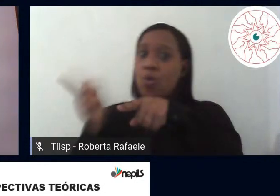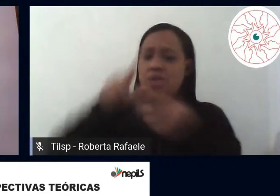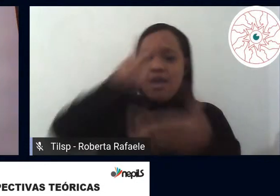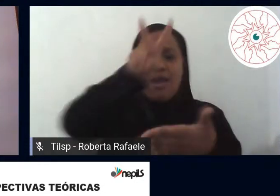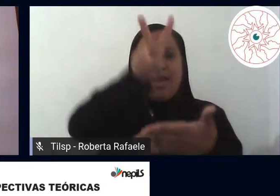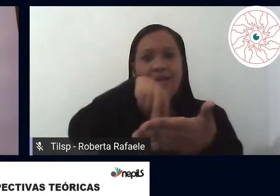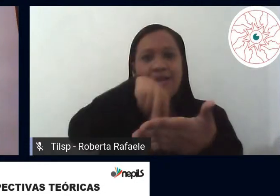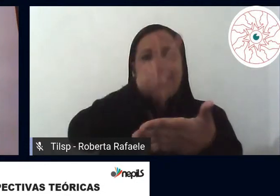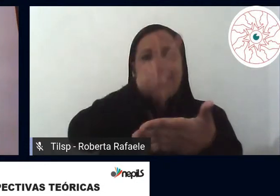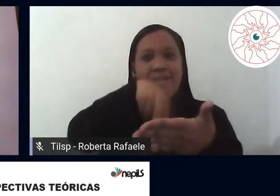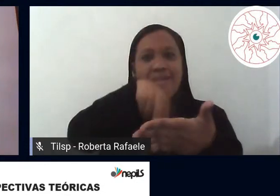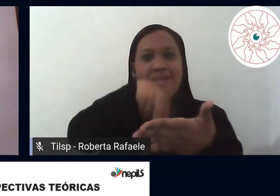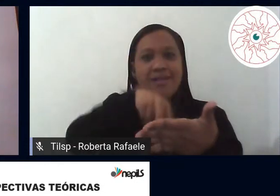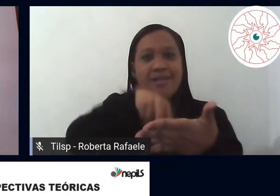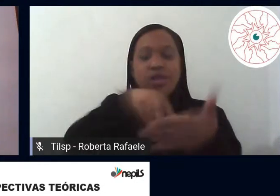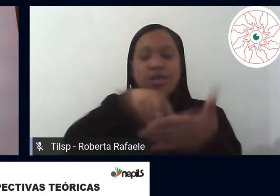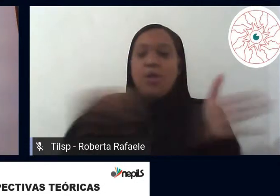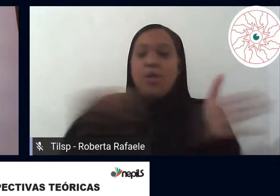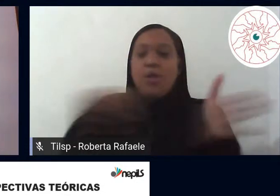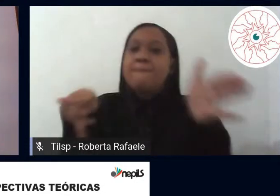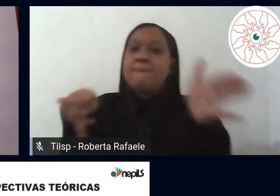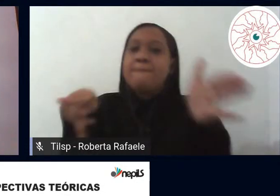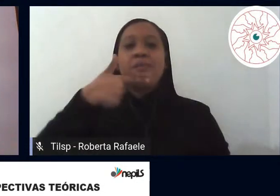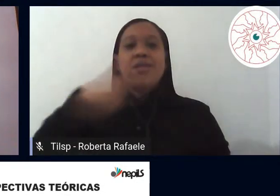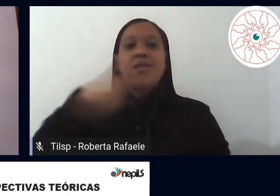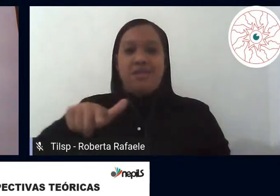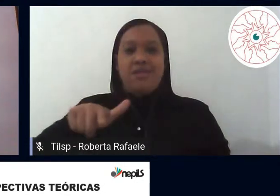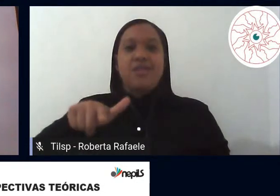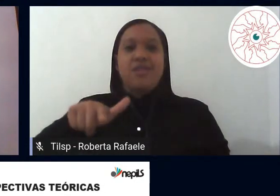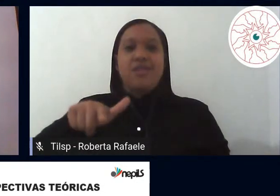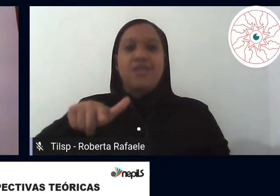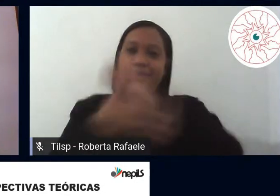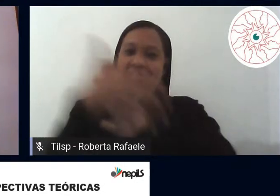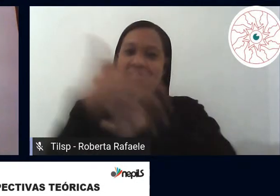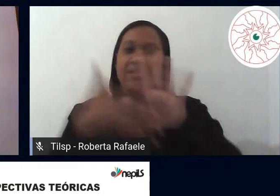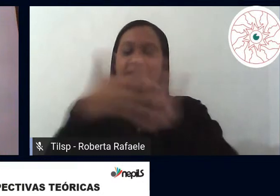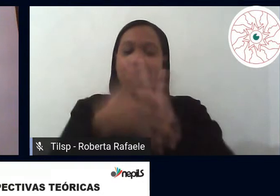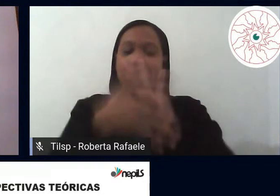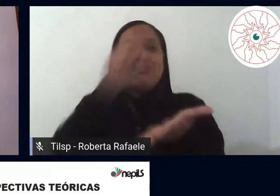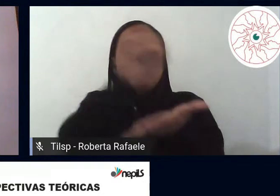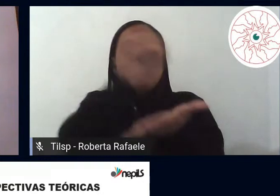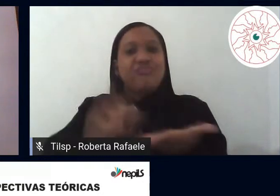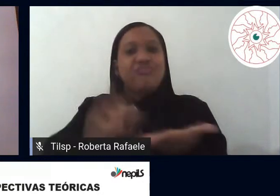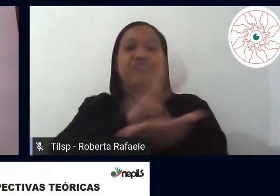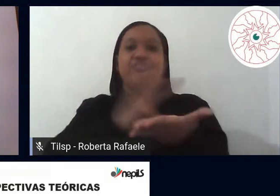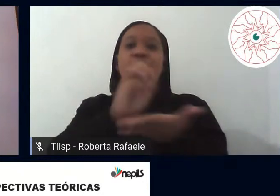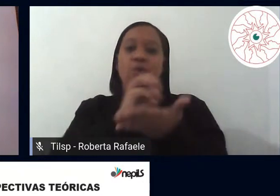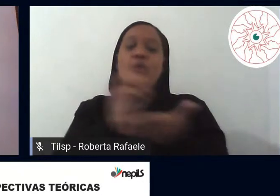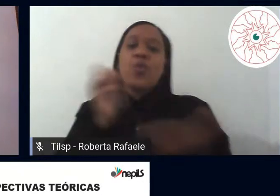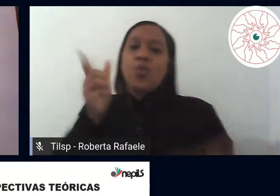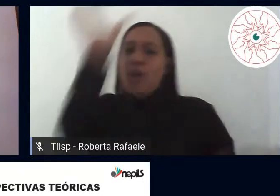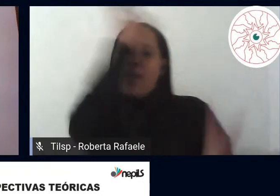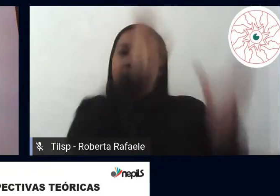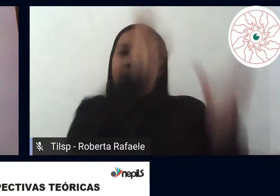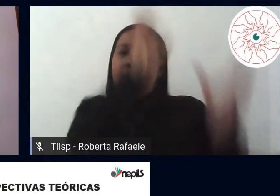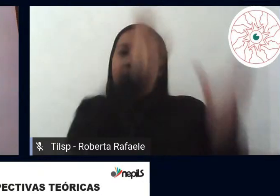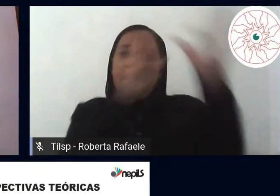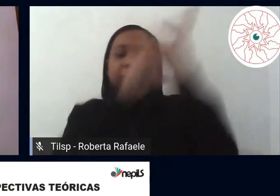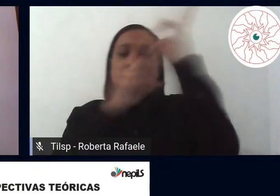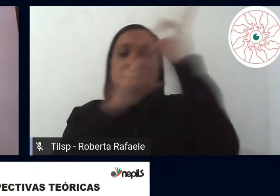Libras, na sua forma escrita, com certeza o aprendizado dele na língua portuguesa será mais